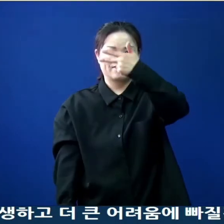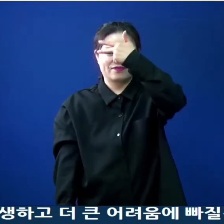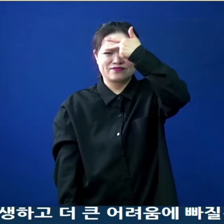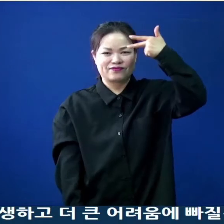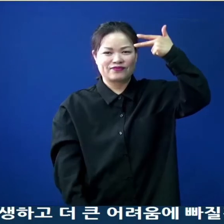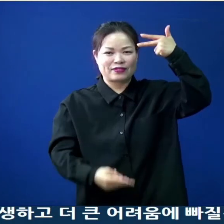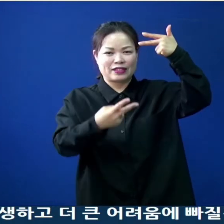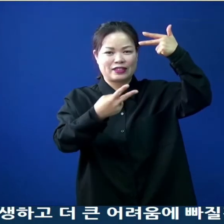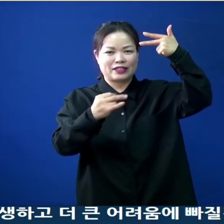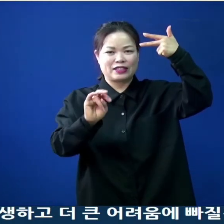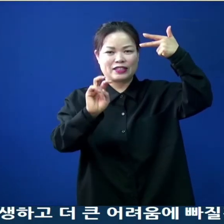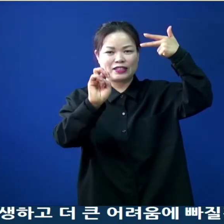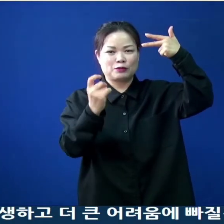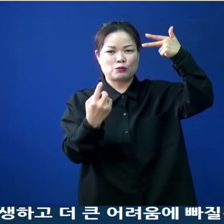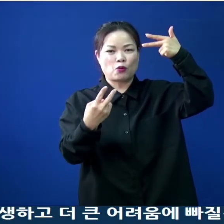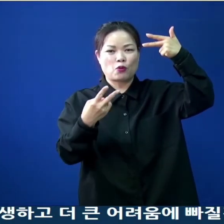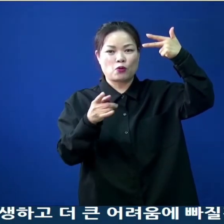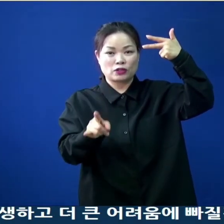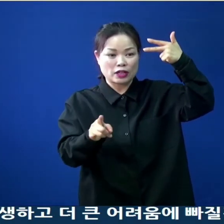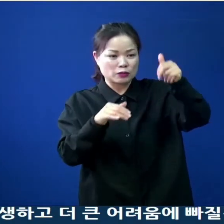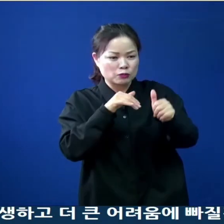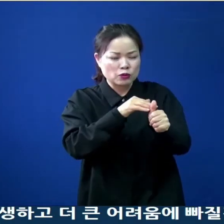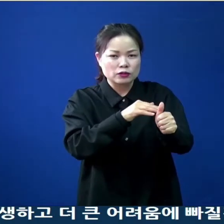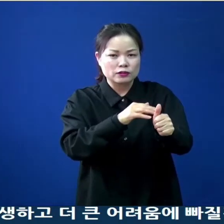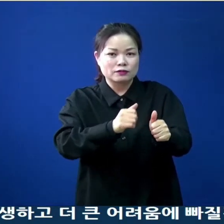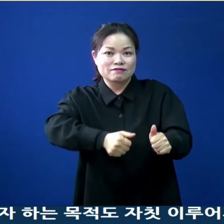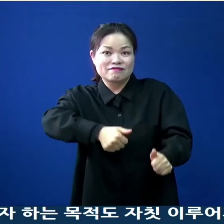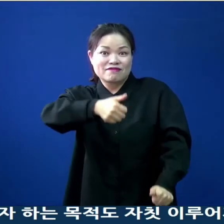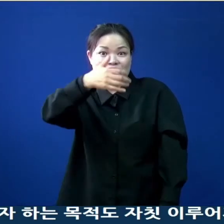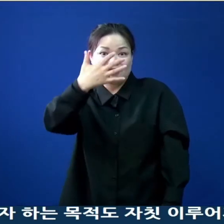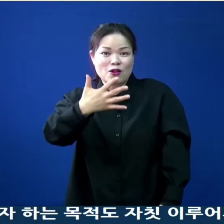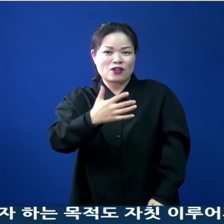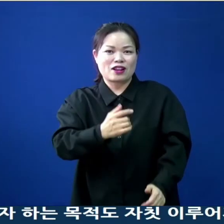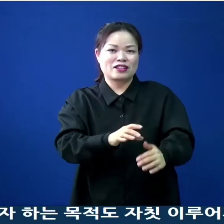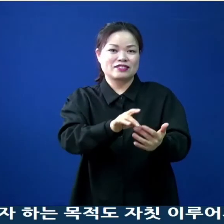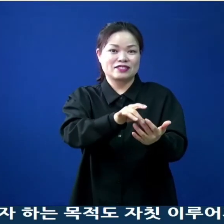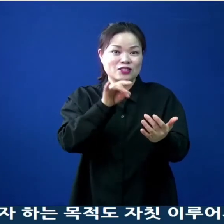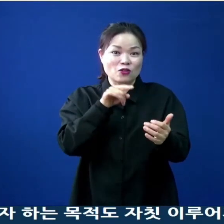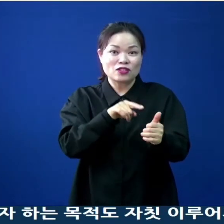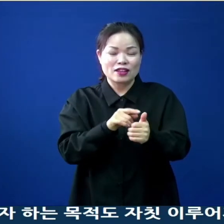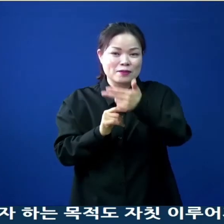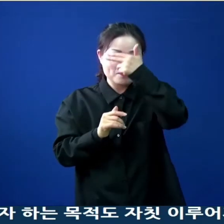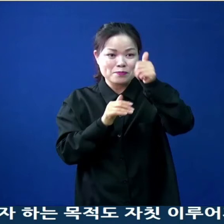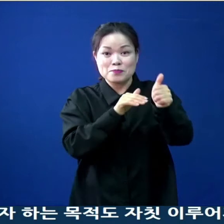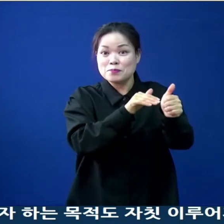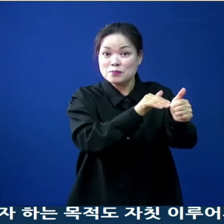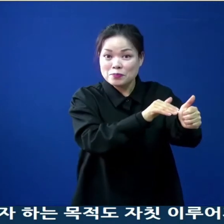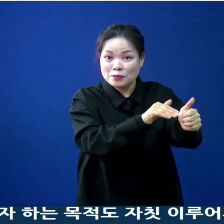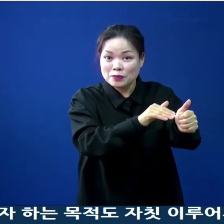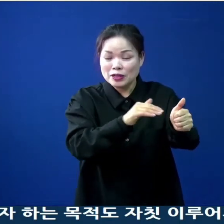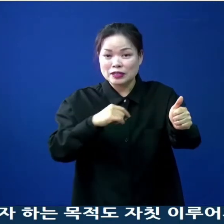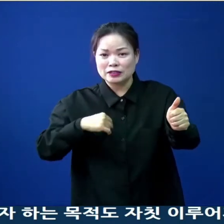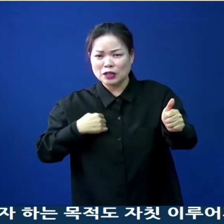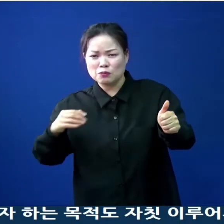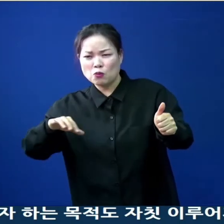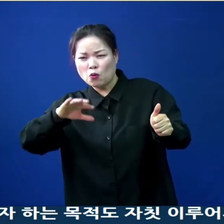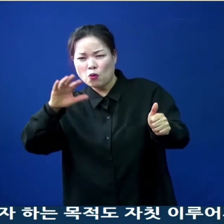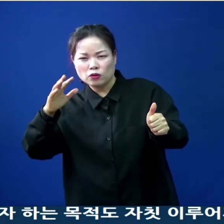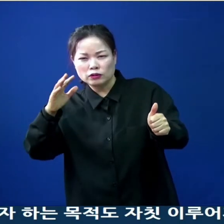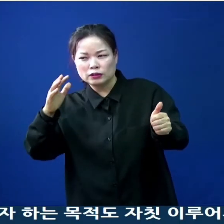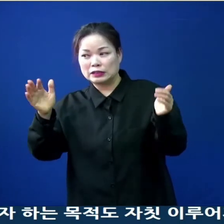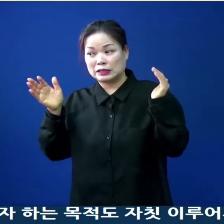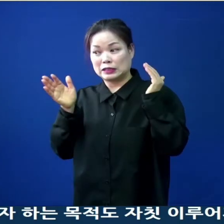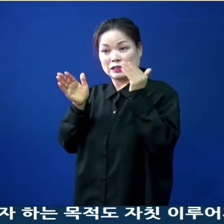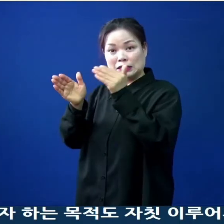디모데였습니다. 디모데를 보낸 것은 탁월한 선택이었죠. 왜 그렇습니까? 자기에게 모든 이목이